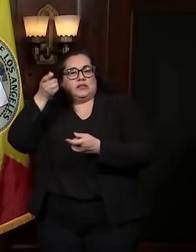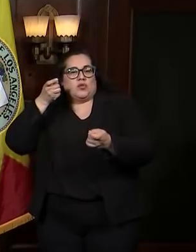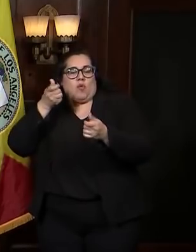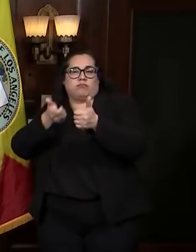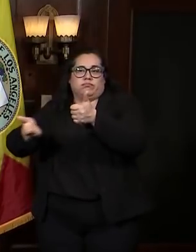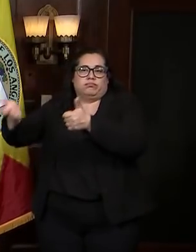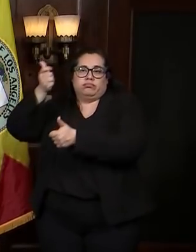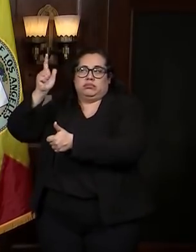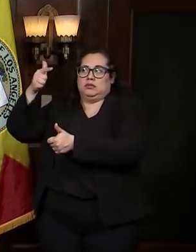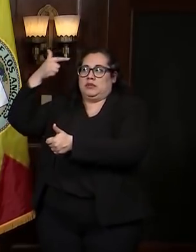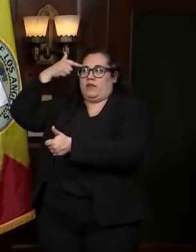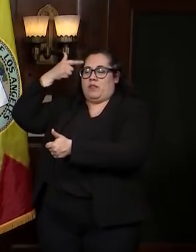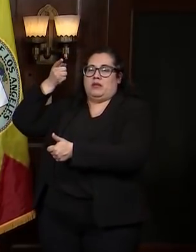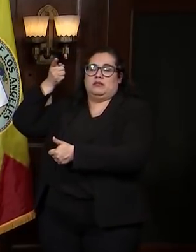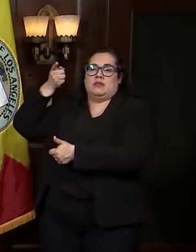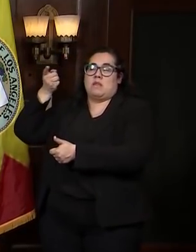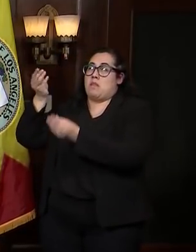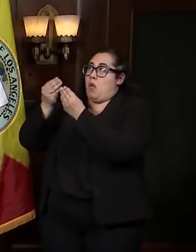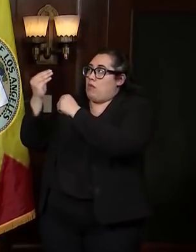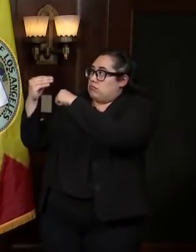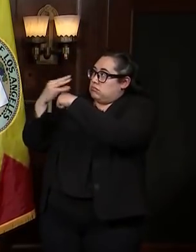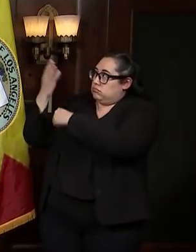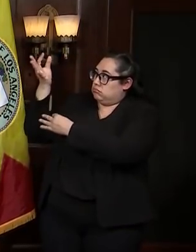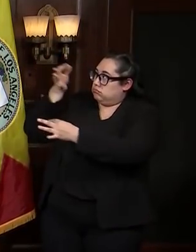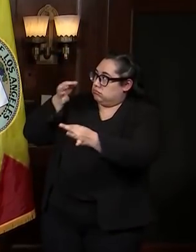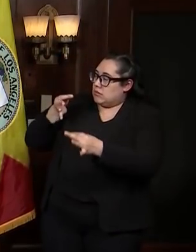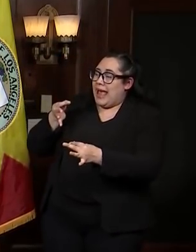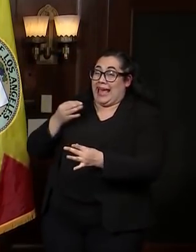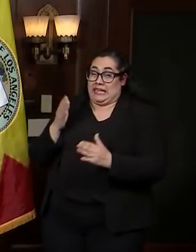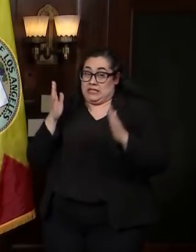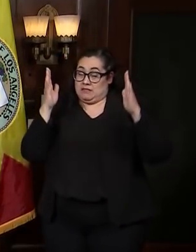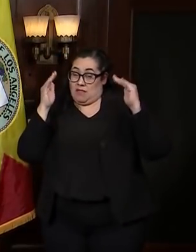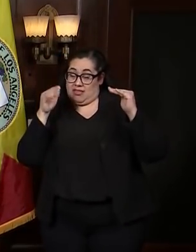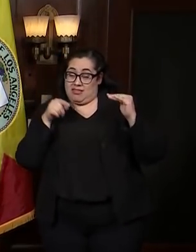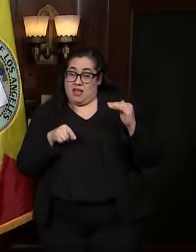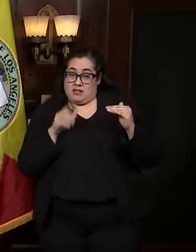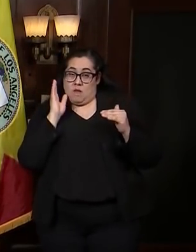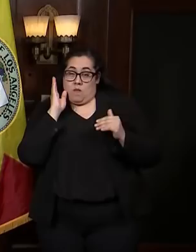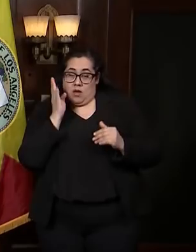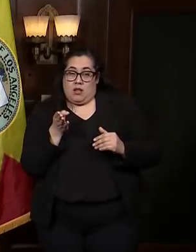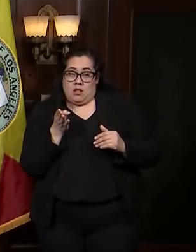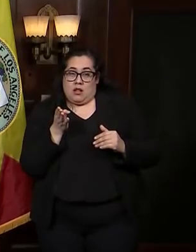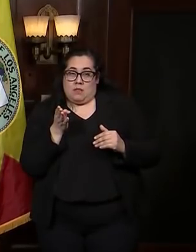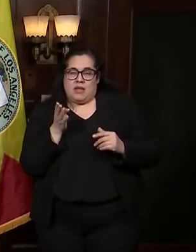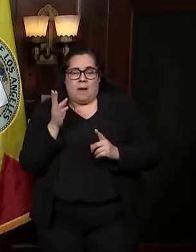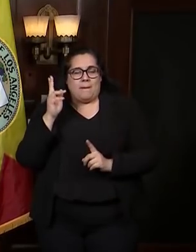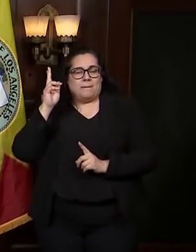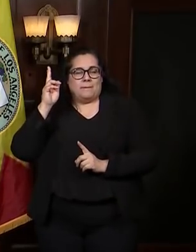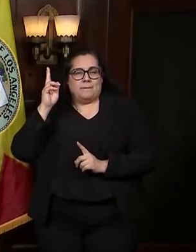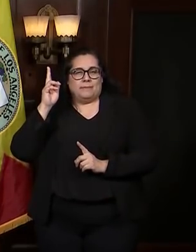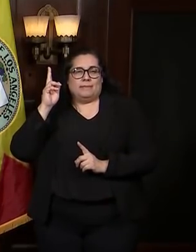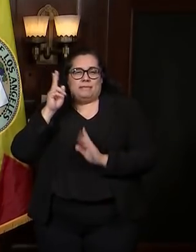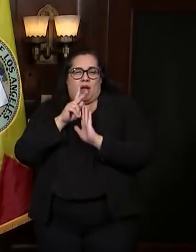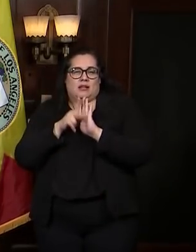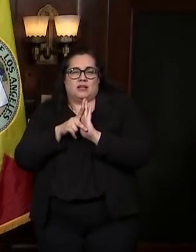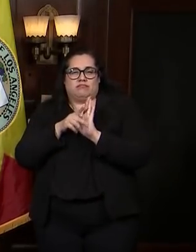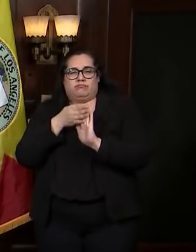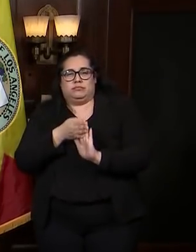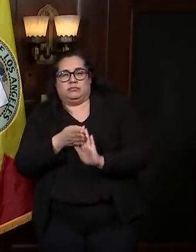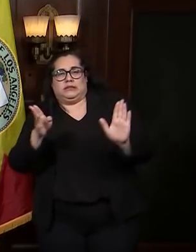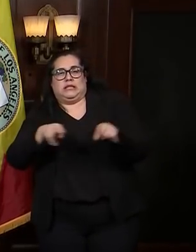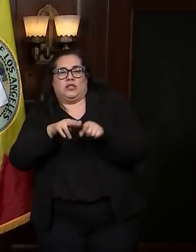federal, porque espero que será una política nacional.